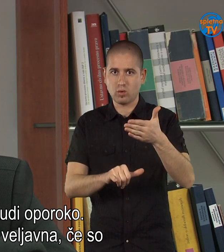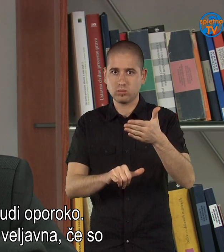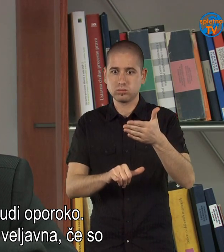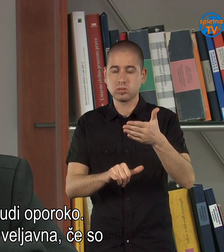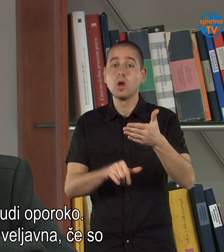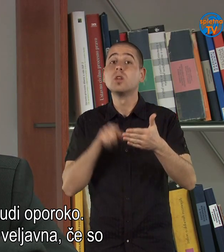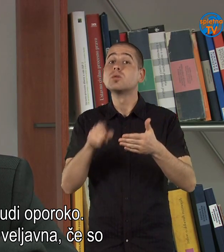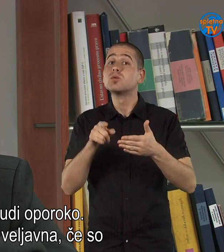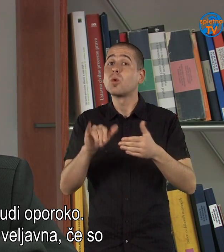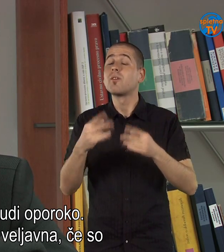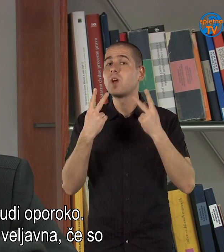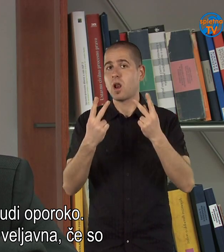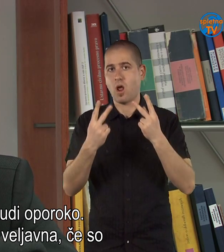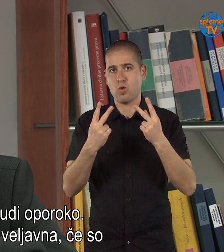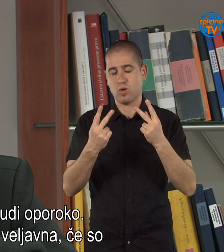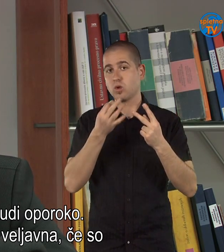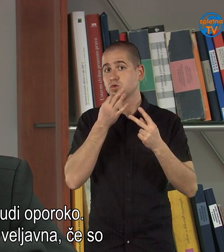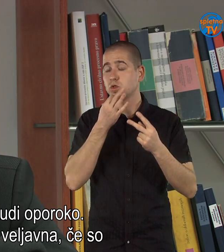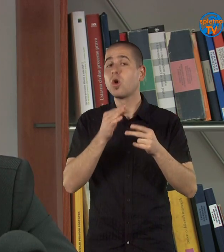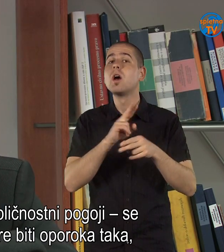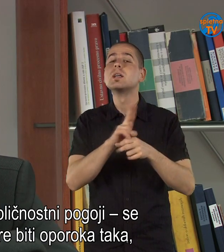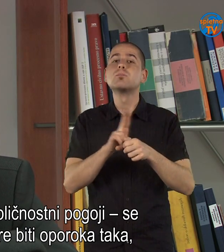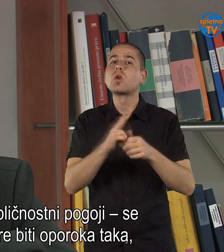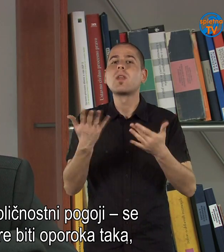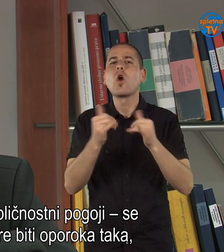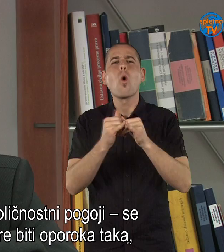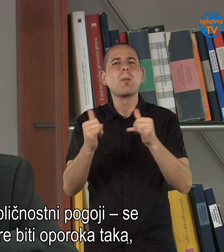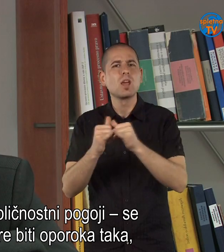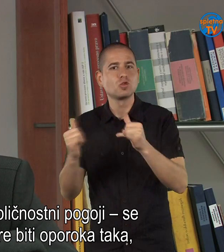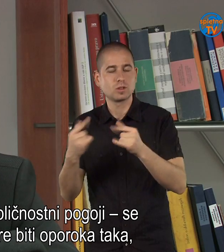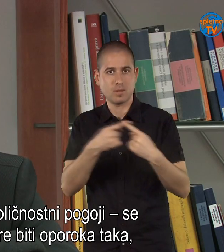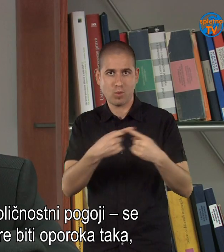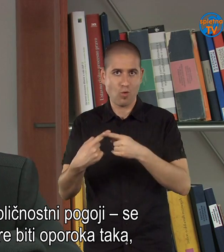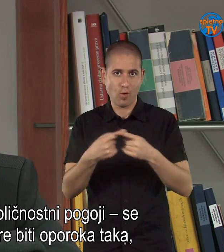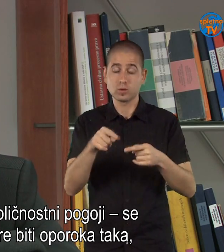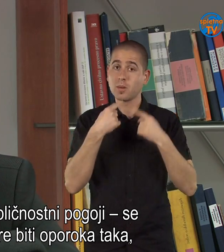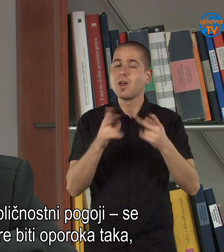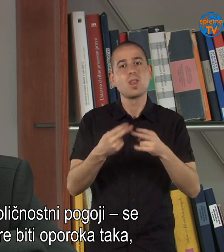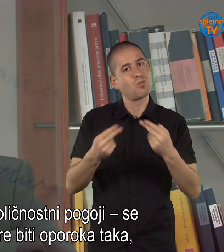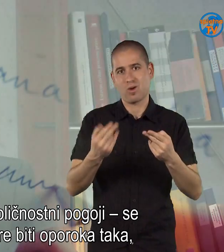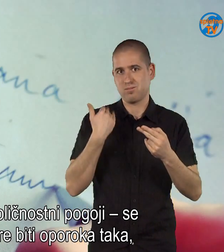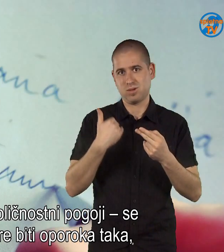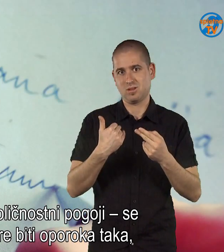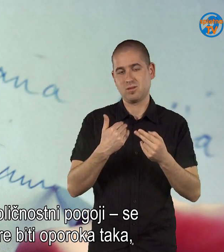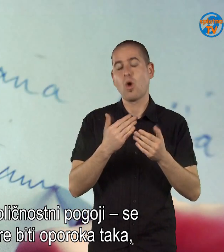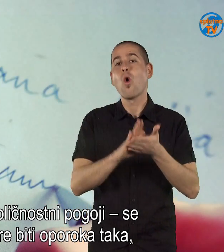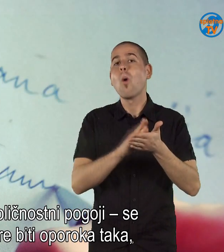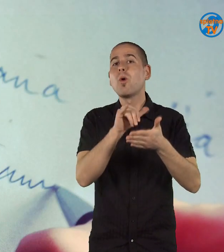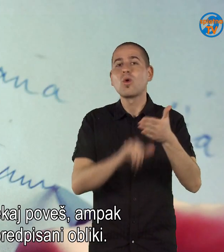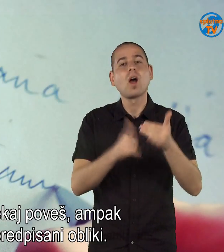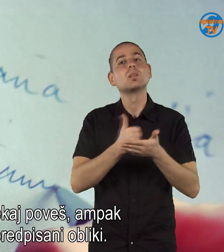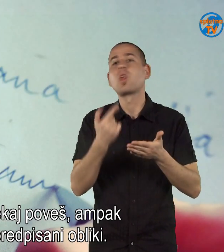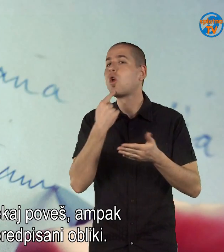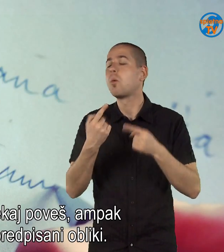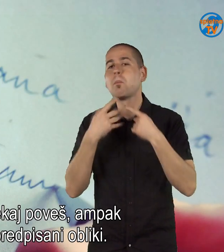oporoko. Oporoka je veljavna, če so izpolnjeni neki obličnostni pogoji, ne. Se pravi, ne more oporoka biti samo tako, da